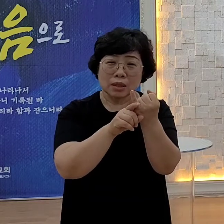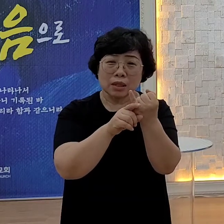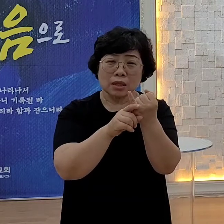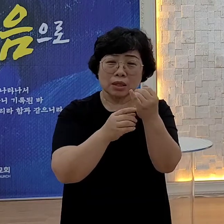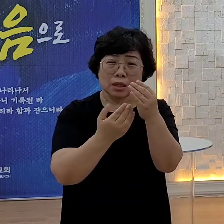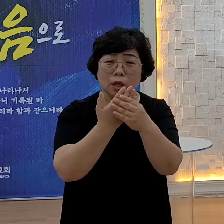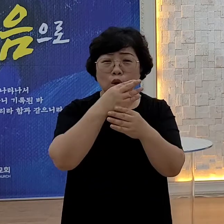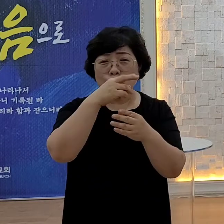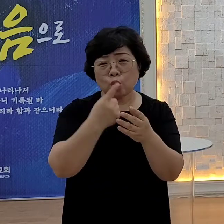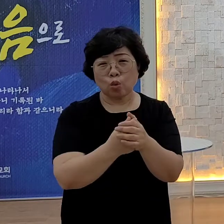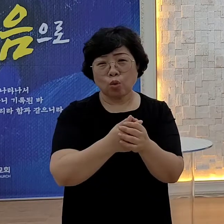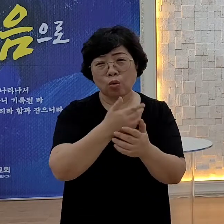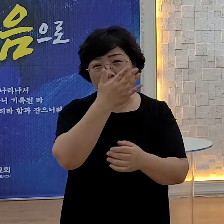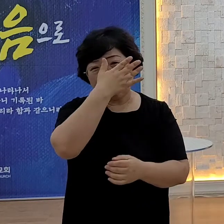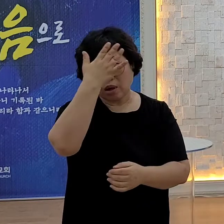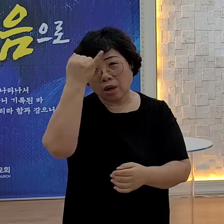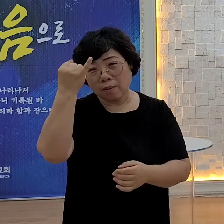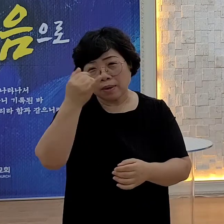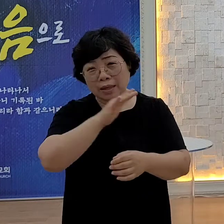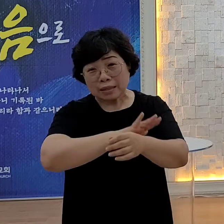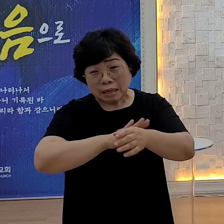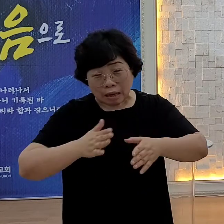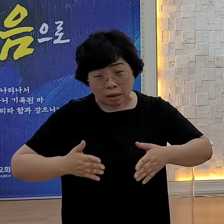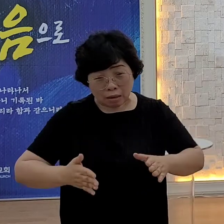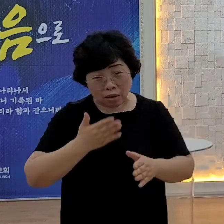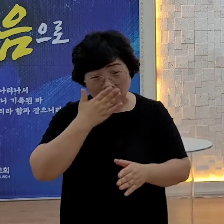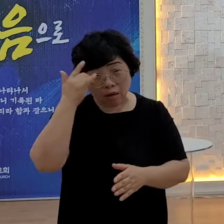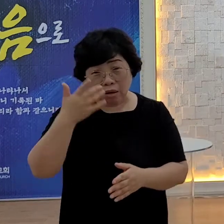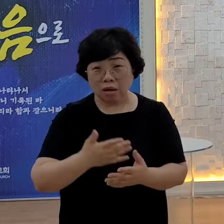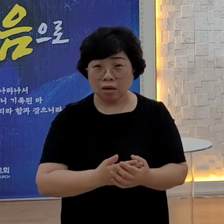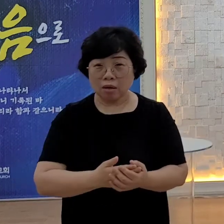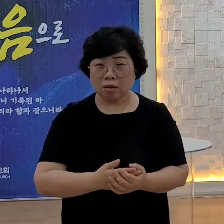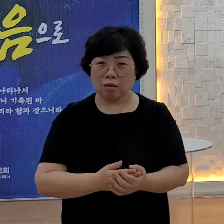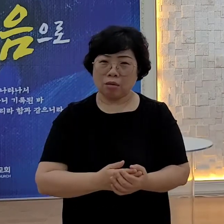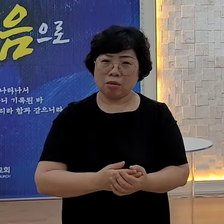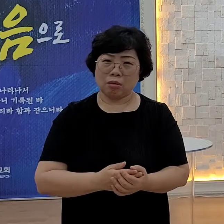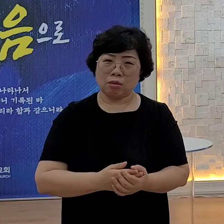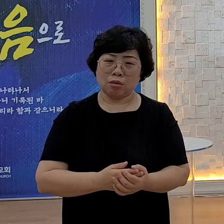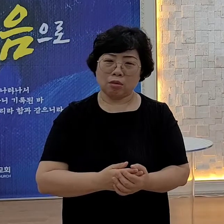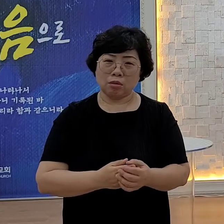애를 순산한다? 이 보장이 될까요?